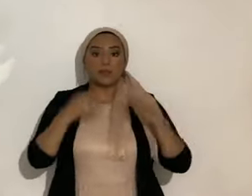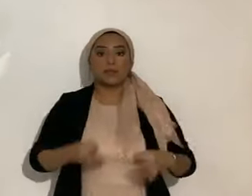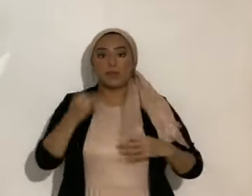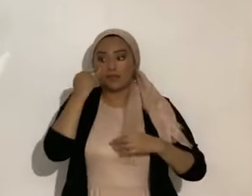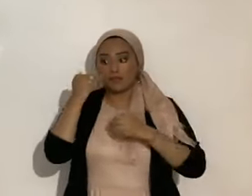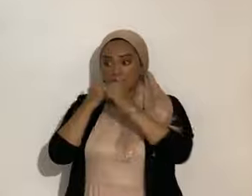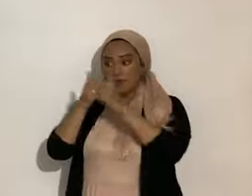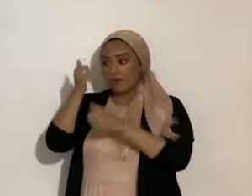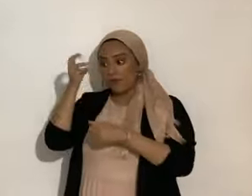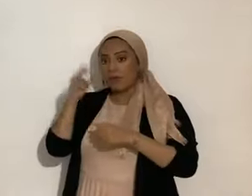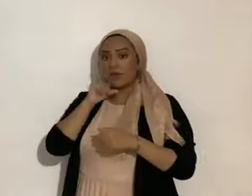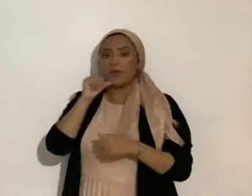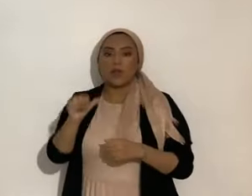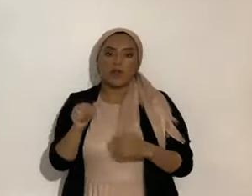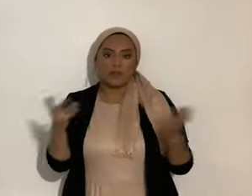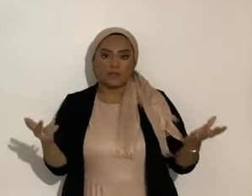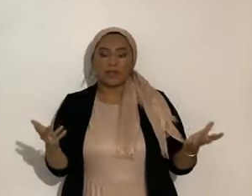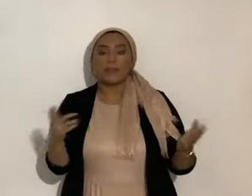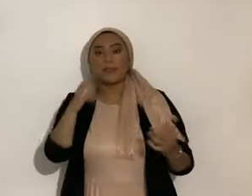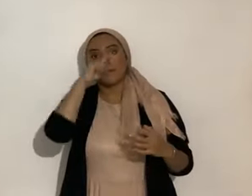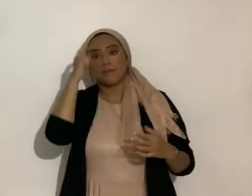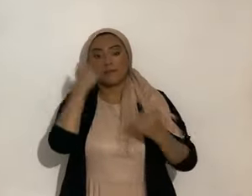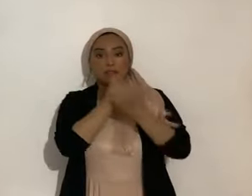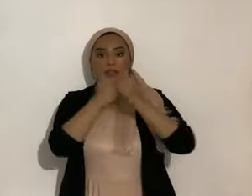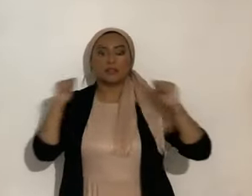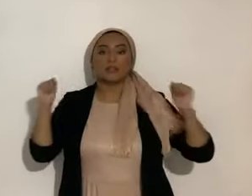no. Porque la salvación es